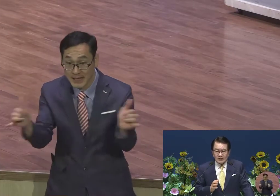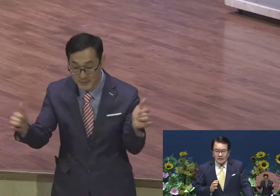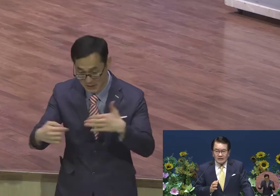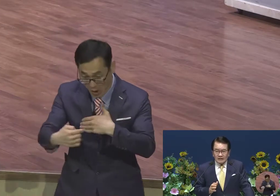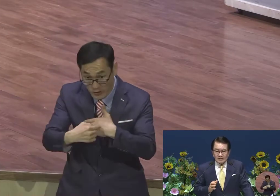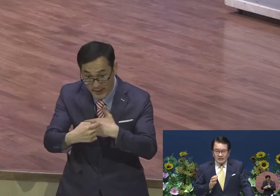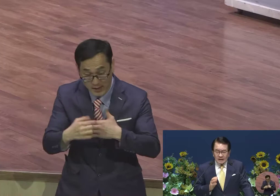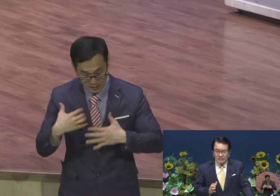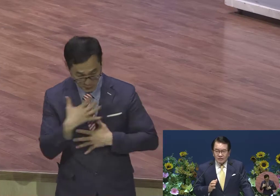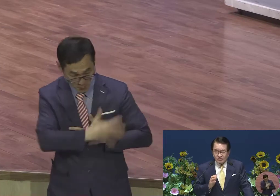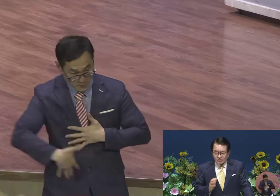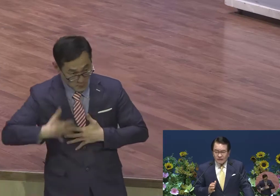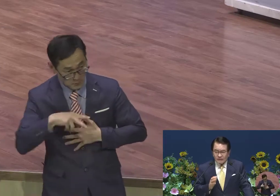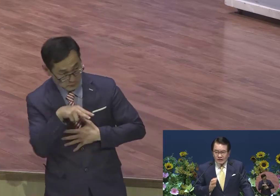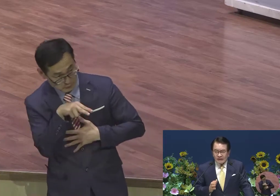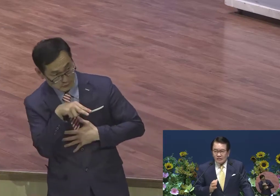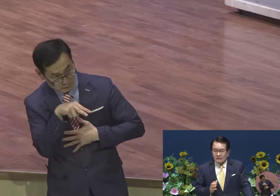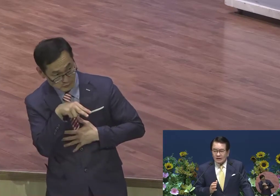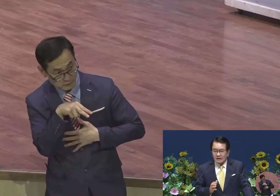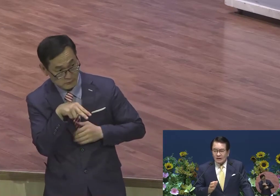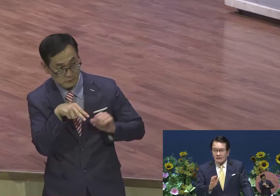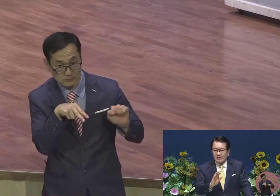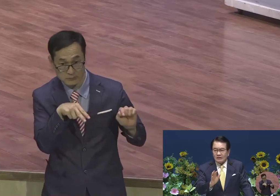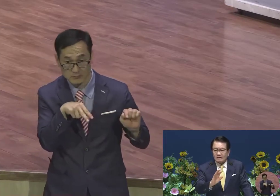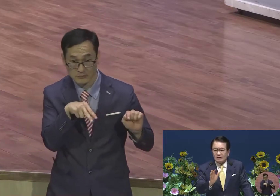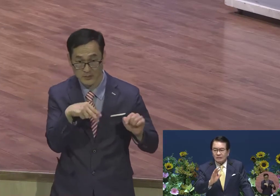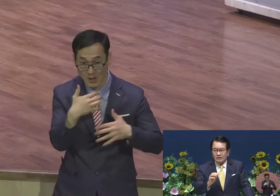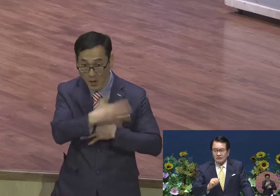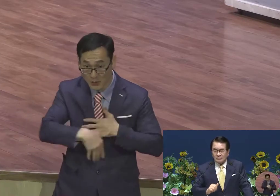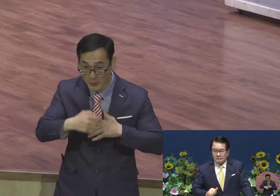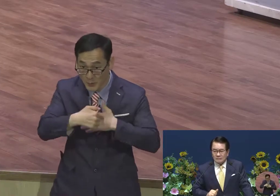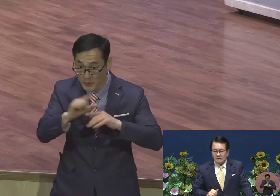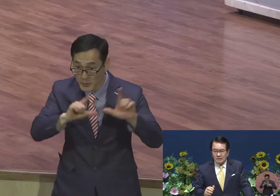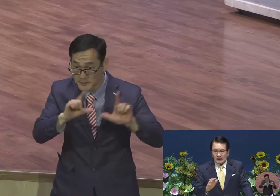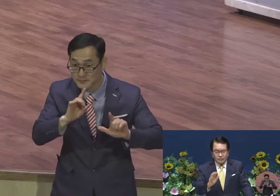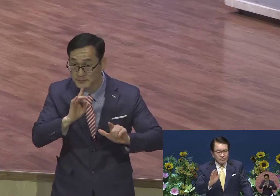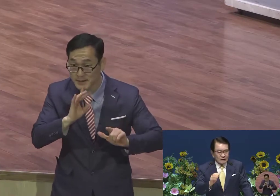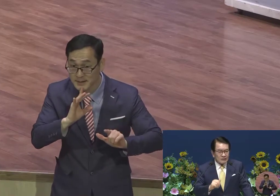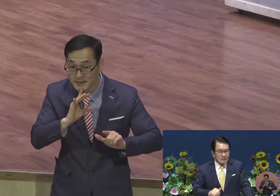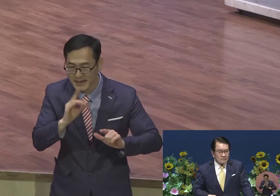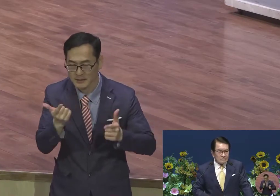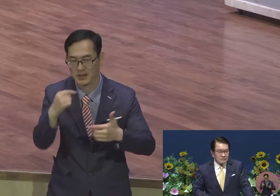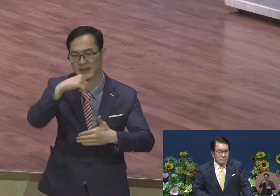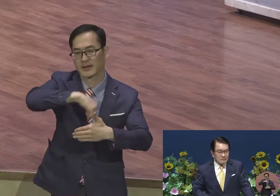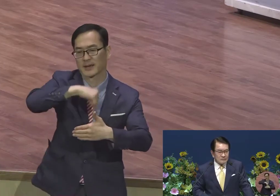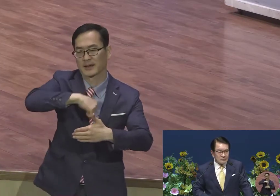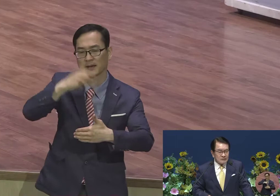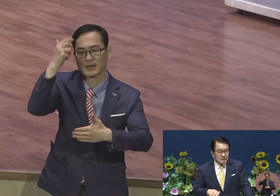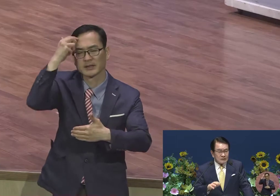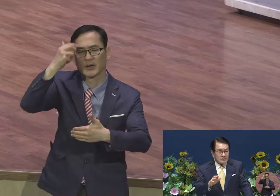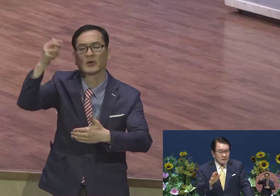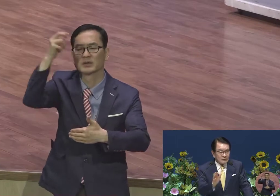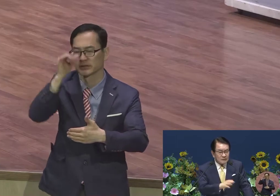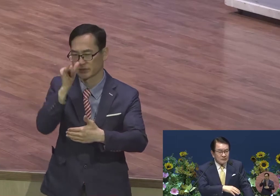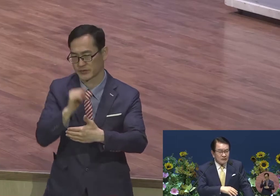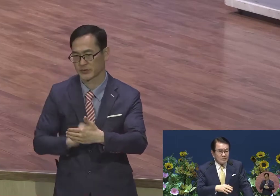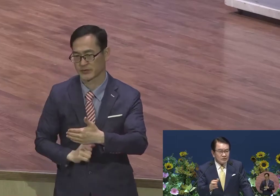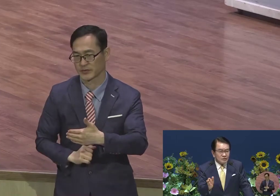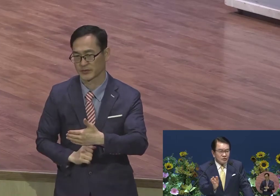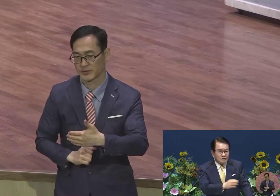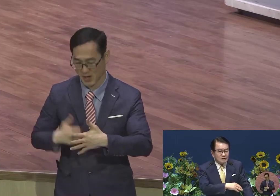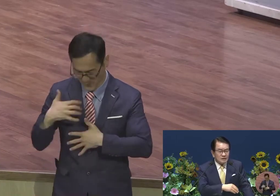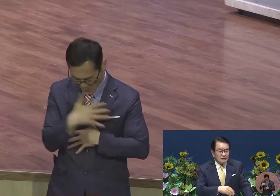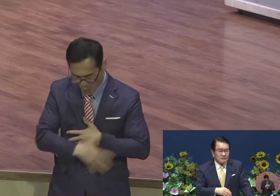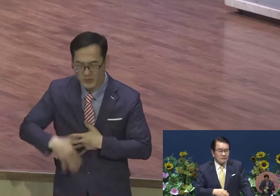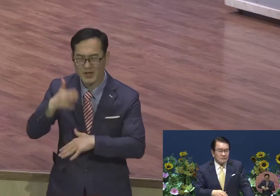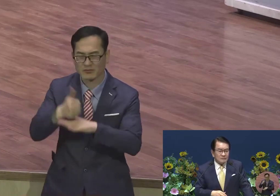사는데 이거 가지고 죽니 사내하고 사는데 이건 서론이 아무것도 아니에요. 이따 없어질 거예요.